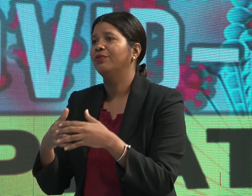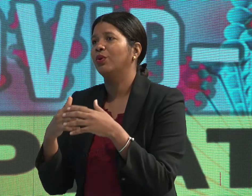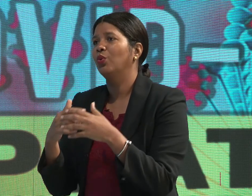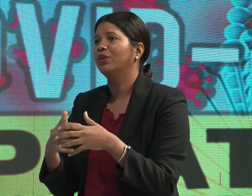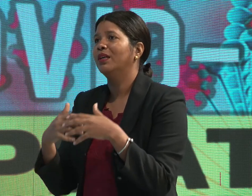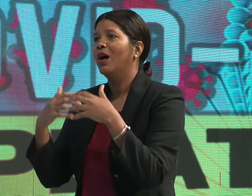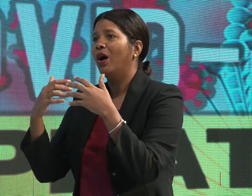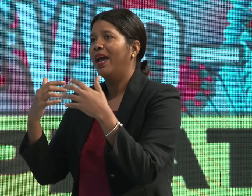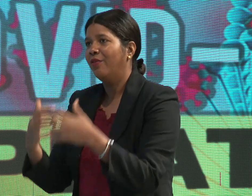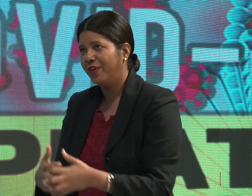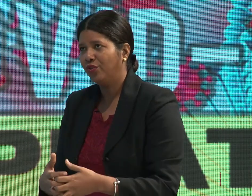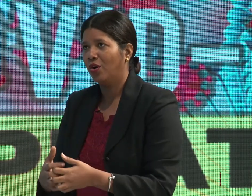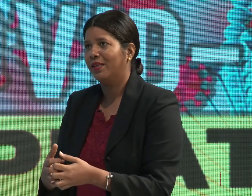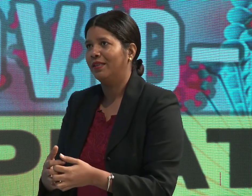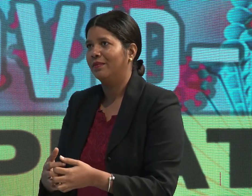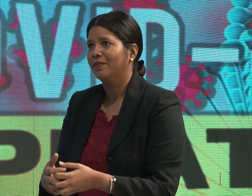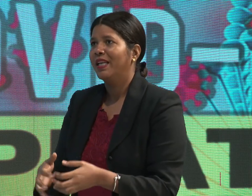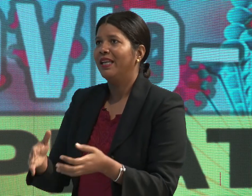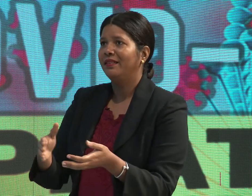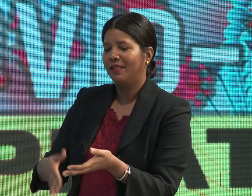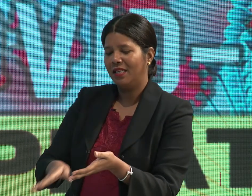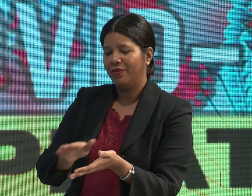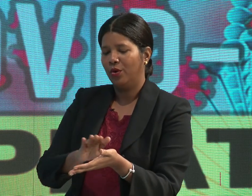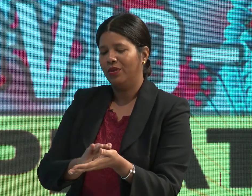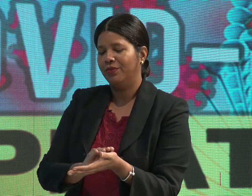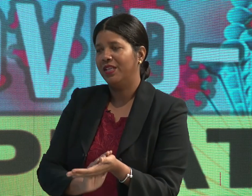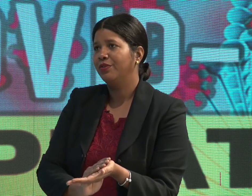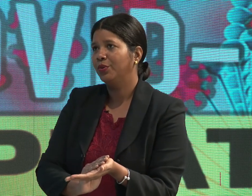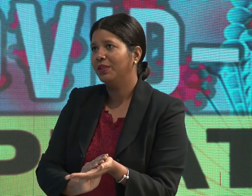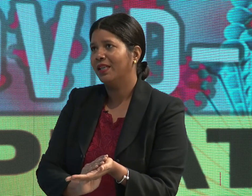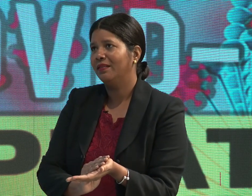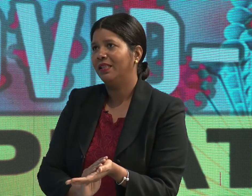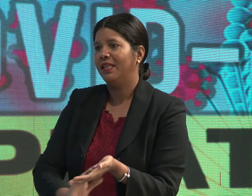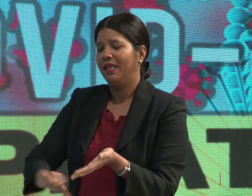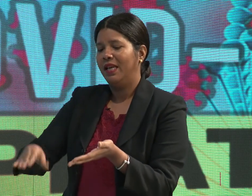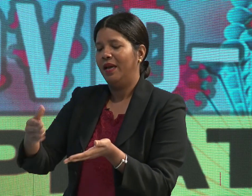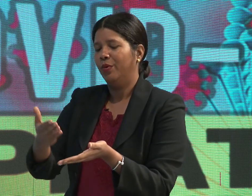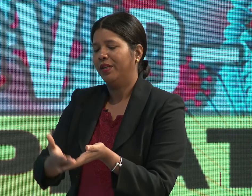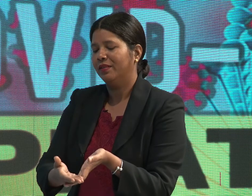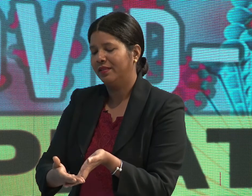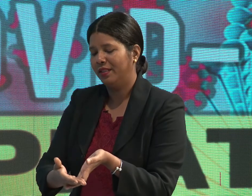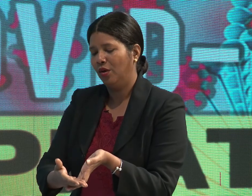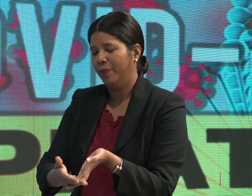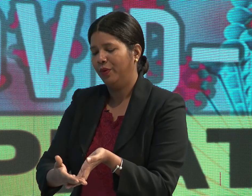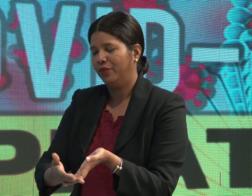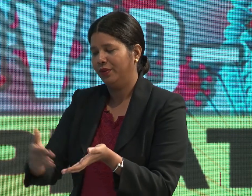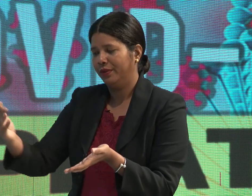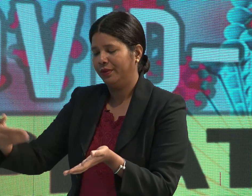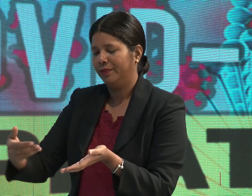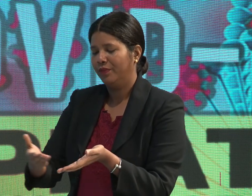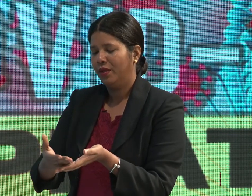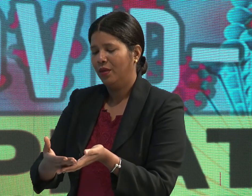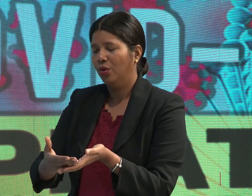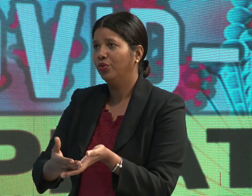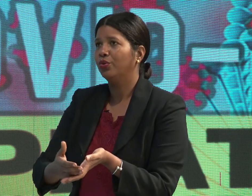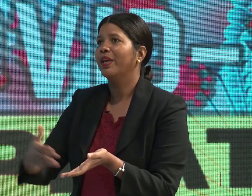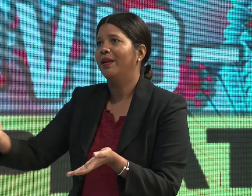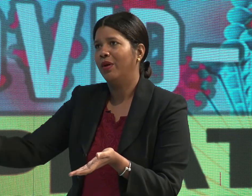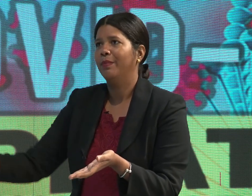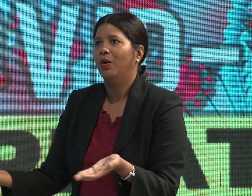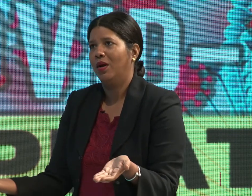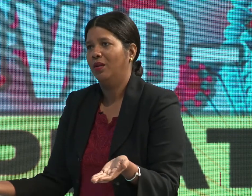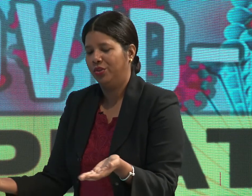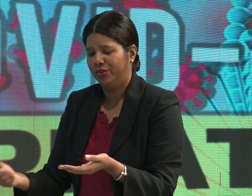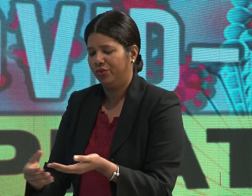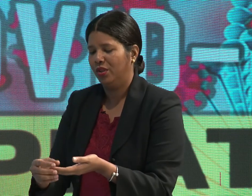gehad, is een verhoogde heffingskorting. In steden van 125 SRD hebben we reeds gezien op ons loonstrookje